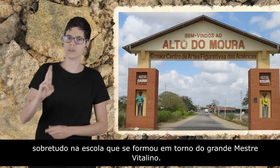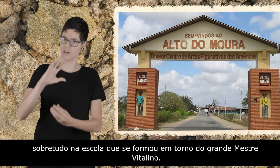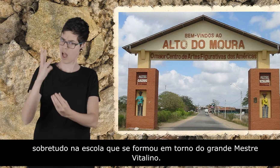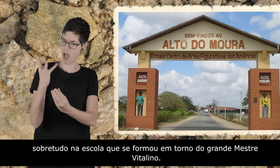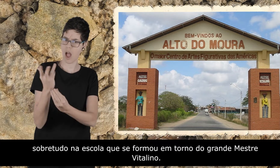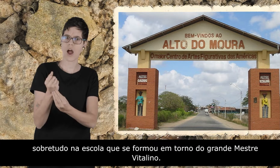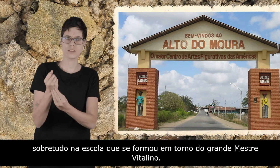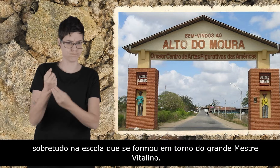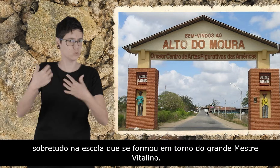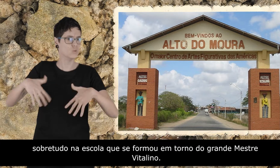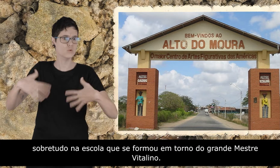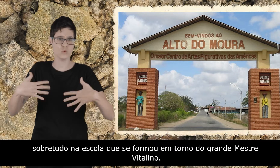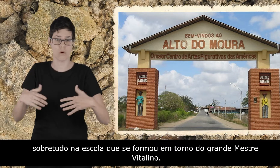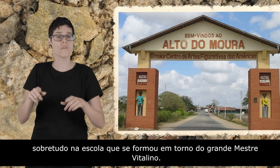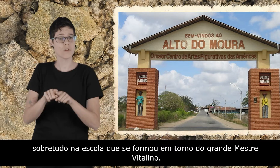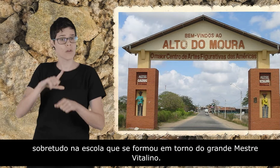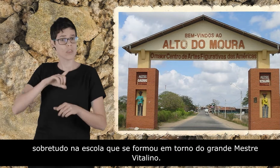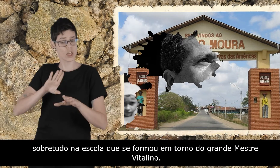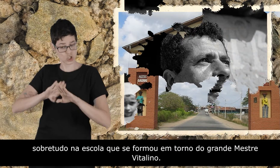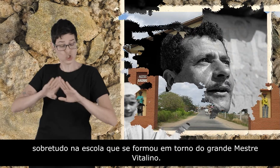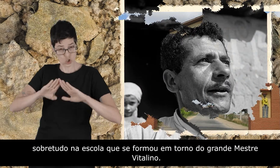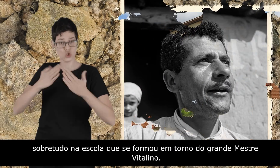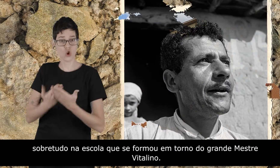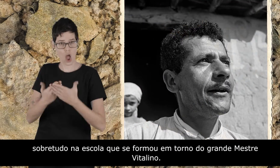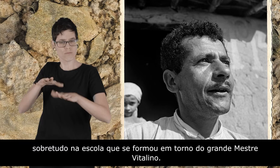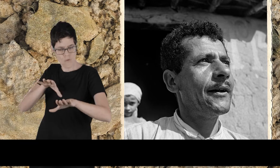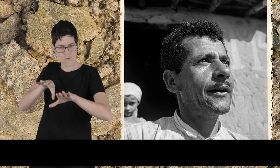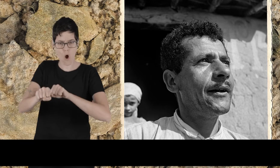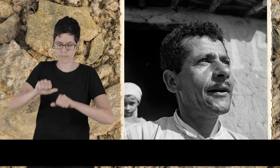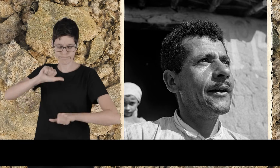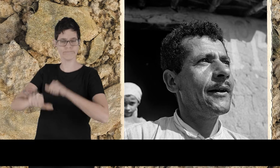sobretudo na escola que se formou em torno do grande mestre Vitalino.